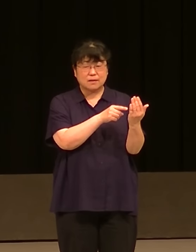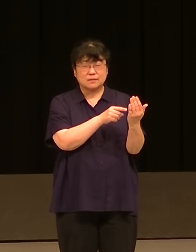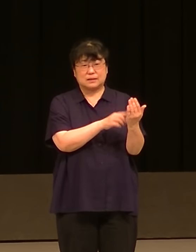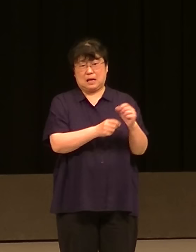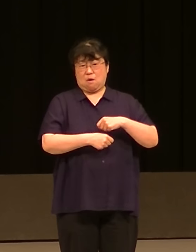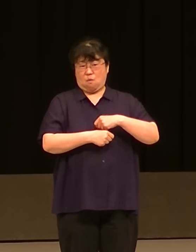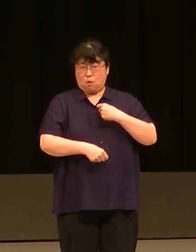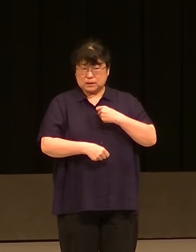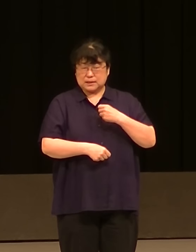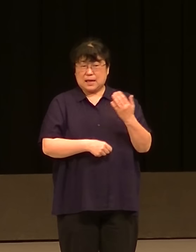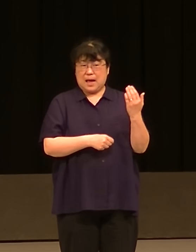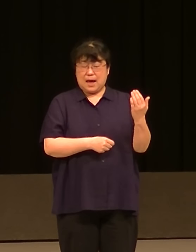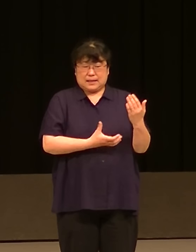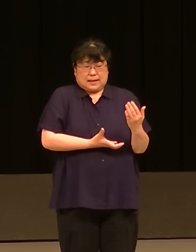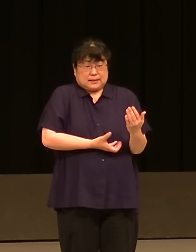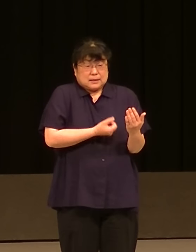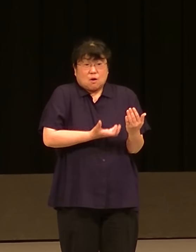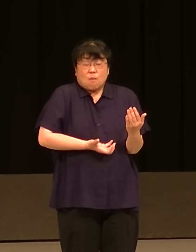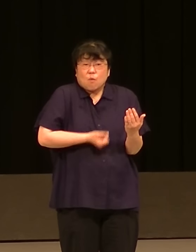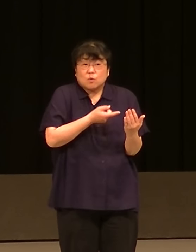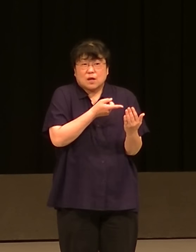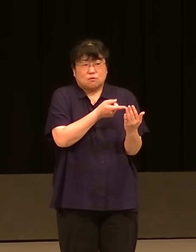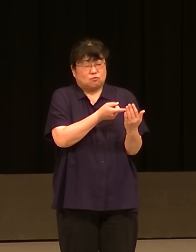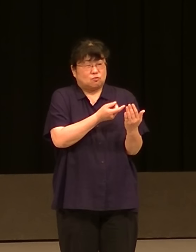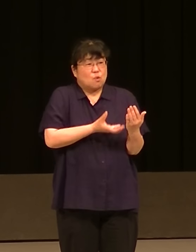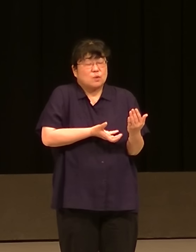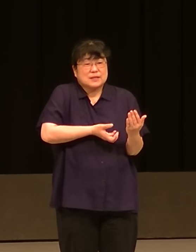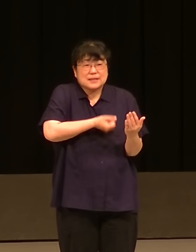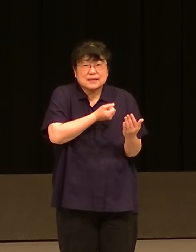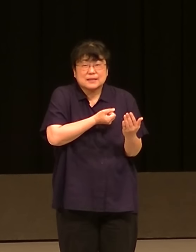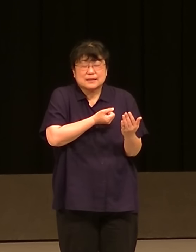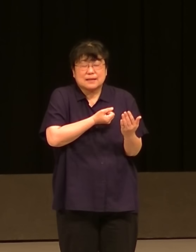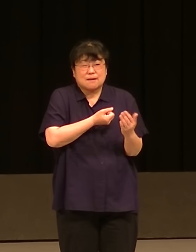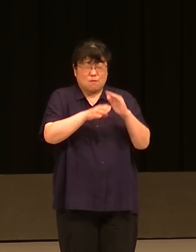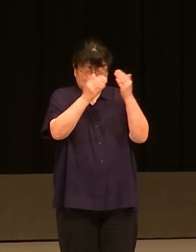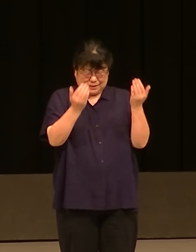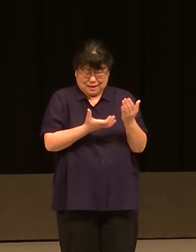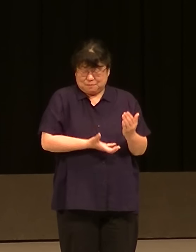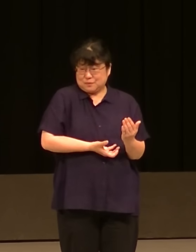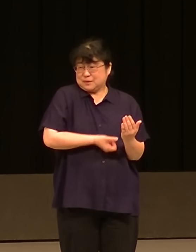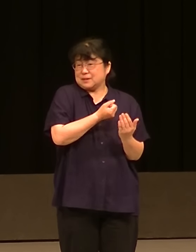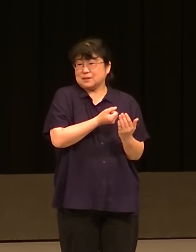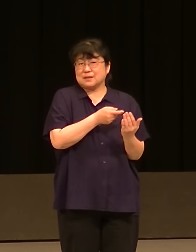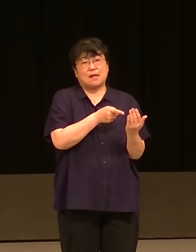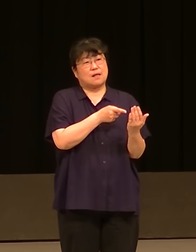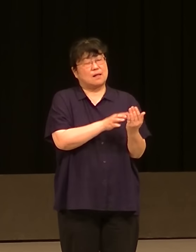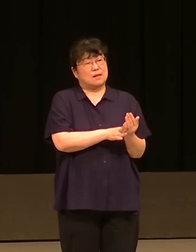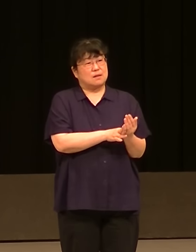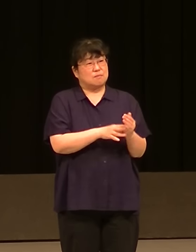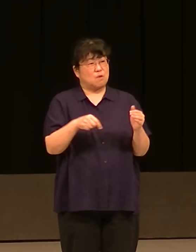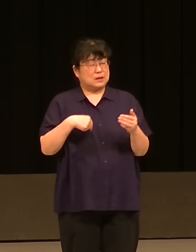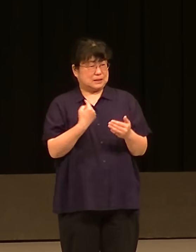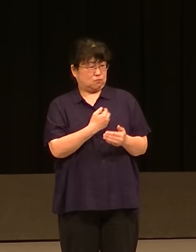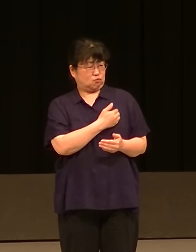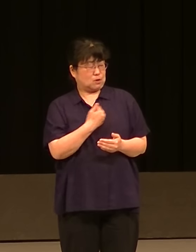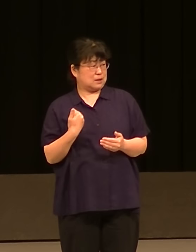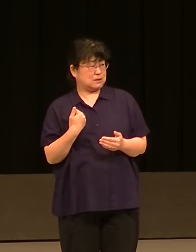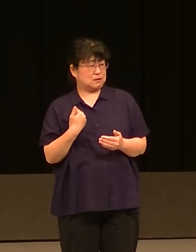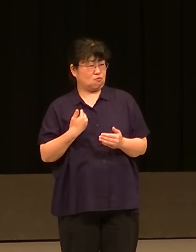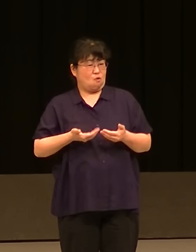り、相手が真偽に満ちているということを信頼しきって、そのことに、自らの安全